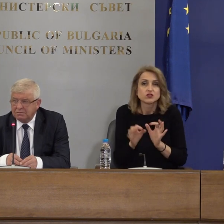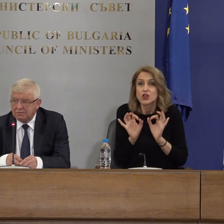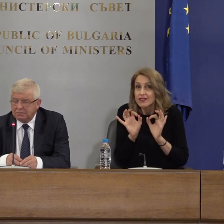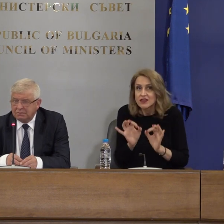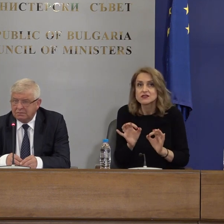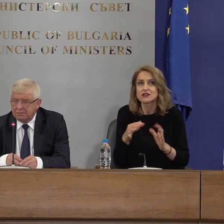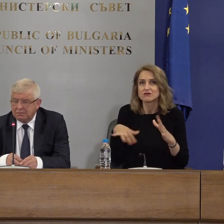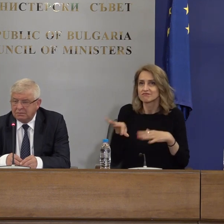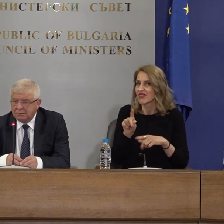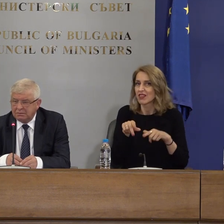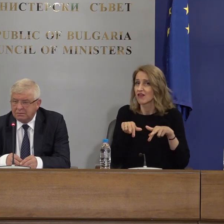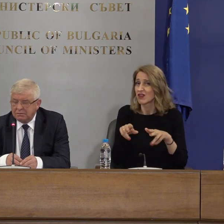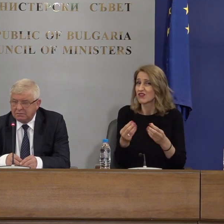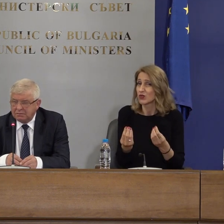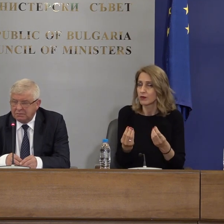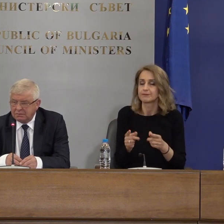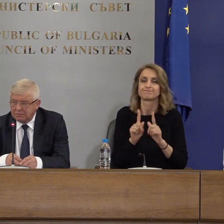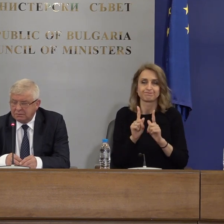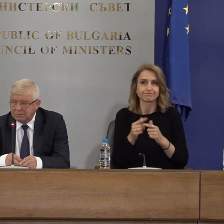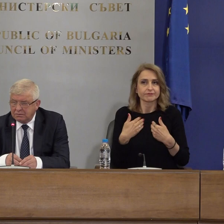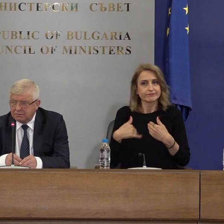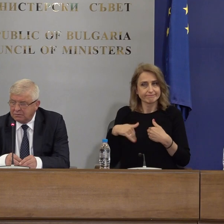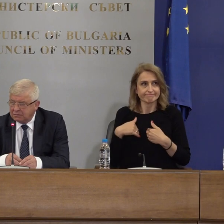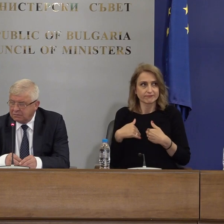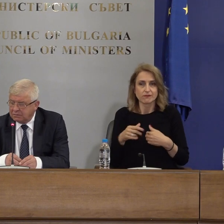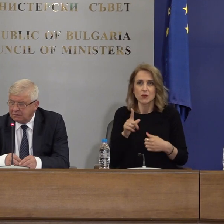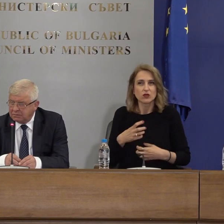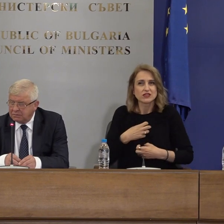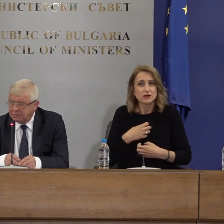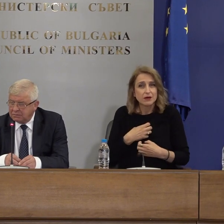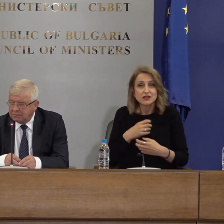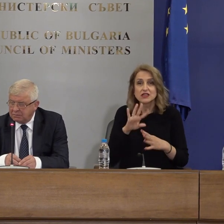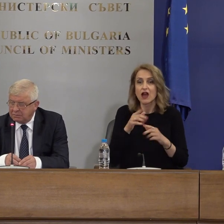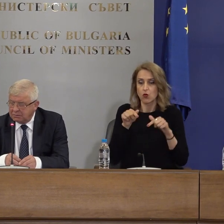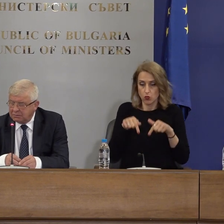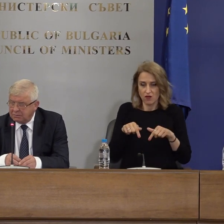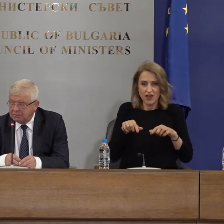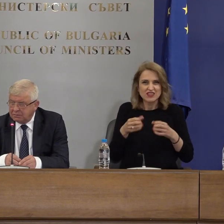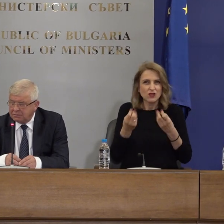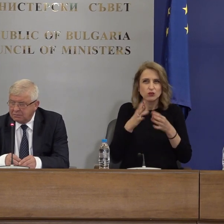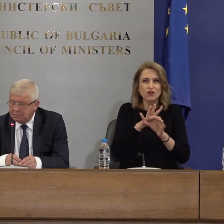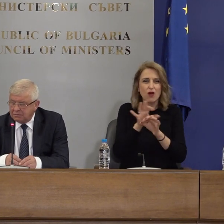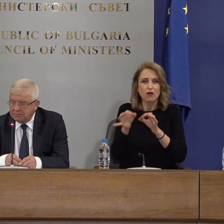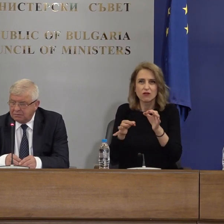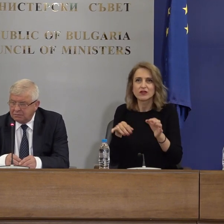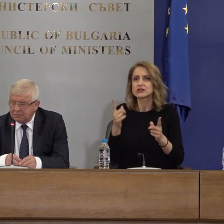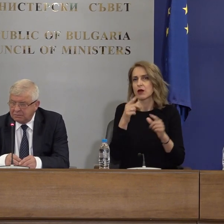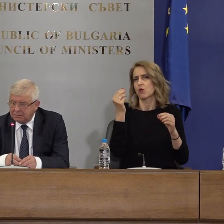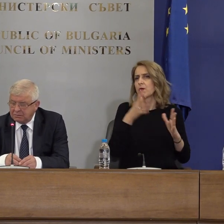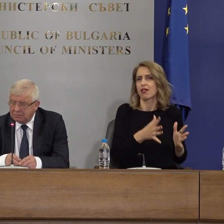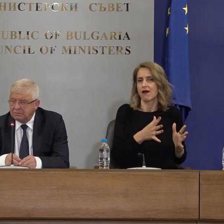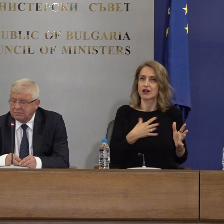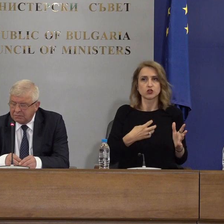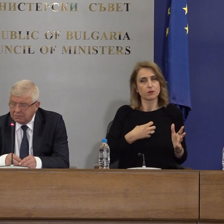наистина не върват на добре. Сега аз бих се притеснил много, ако това, което се случва само в България. Факт е,